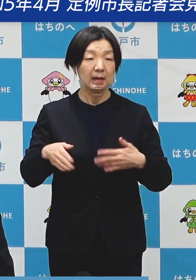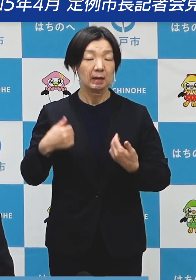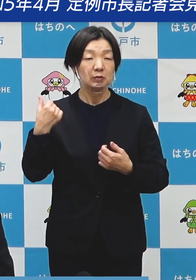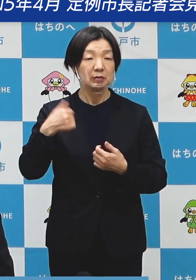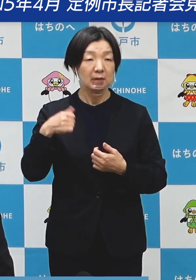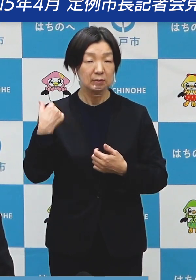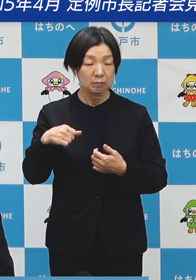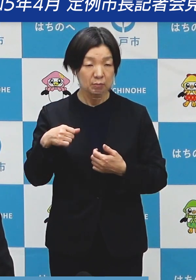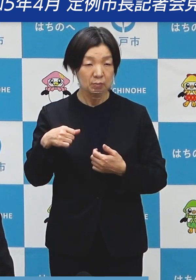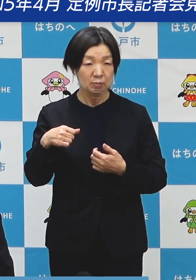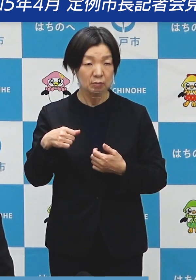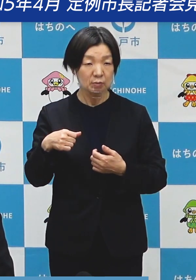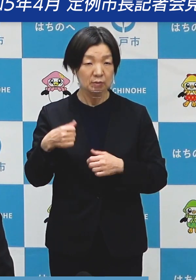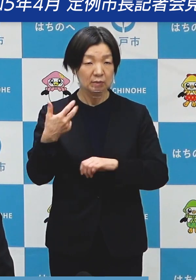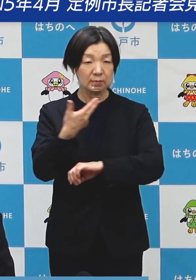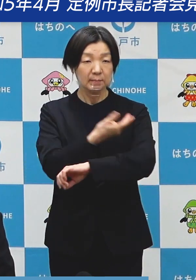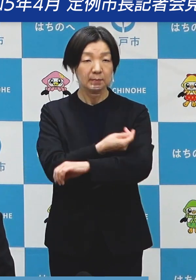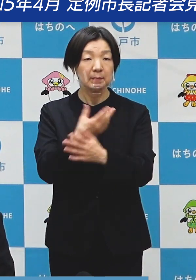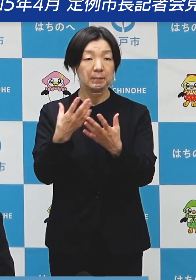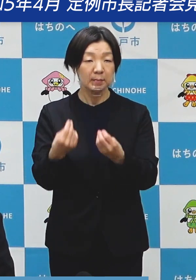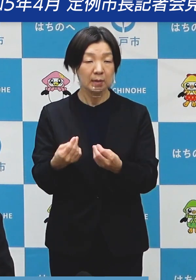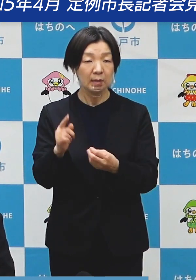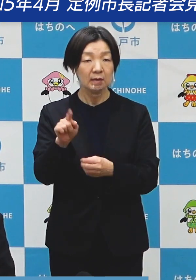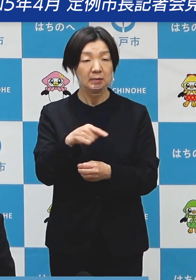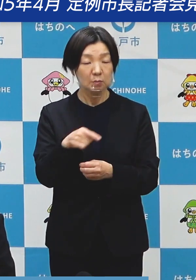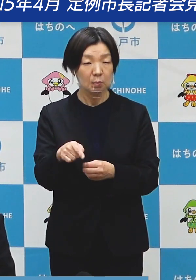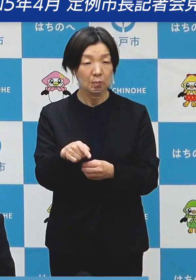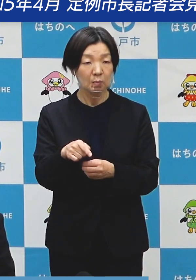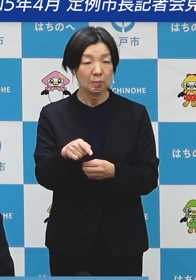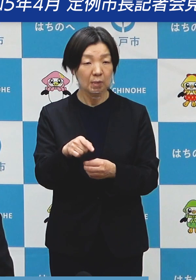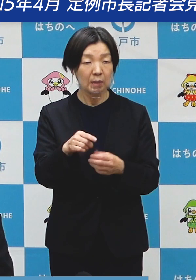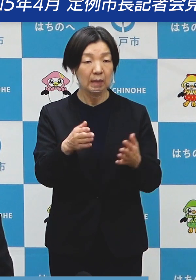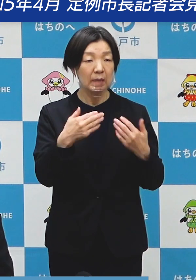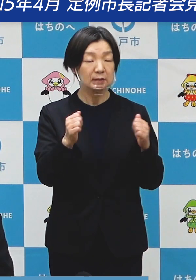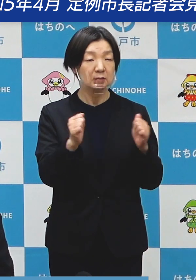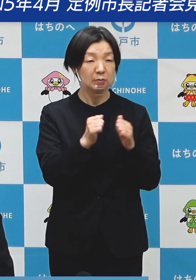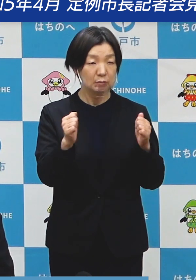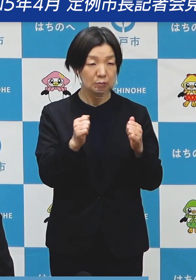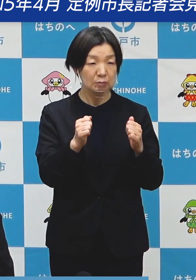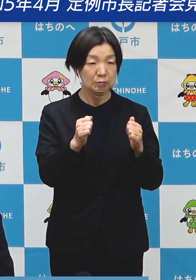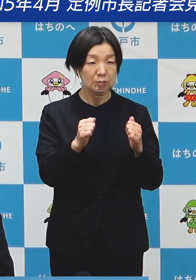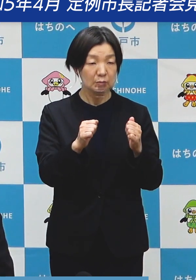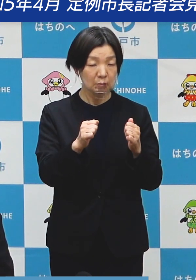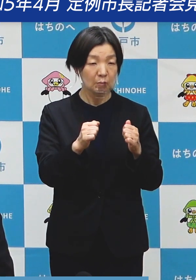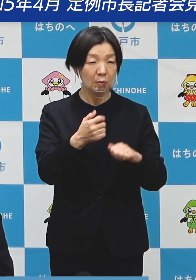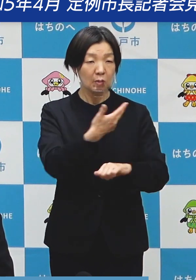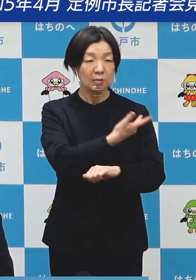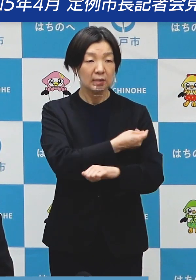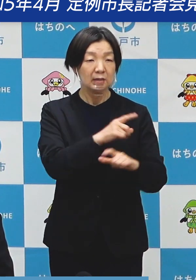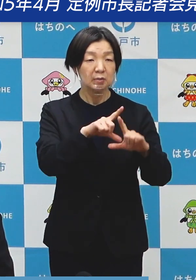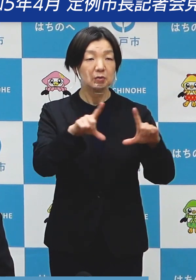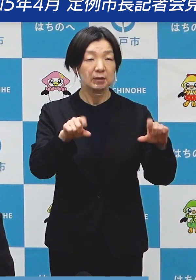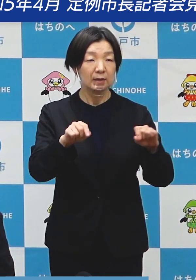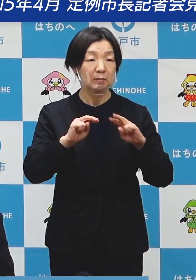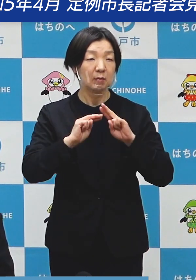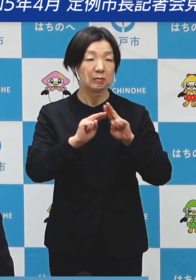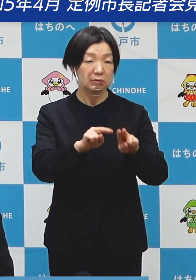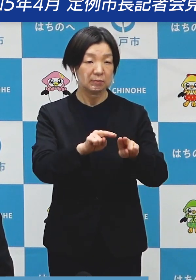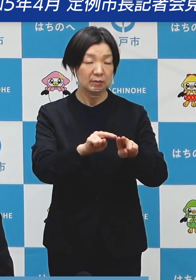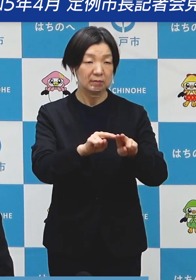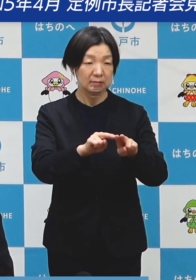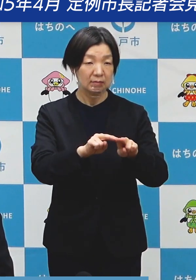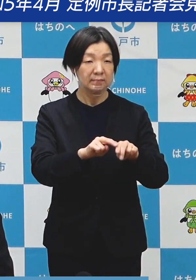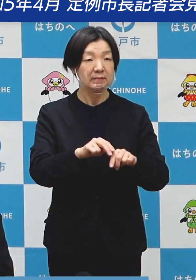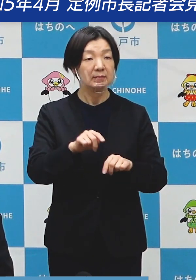の追加接種を受けた方には後日秋冬に使用する接種券をお送りいたしますが